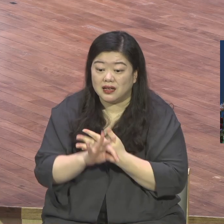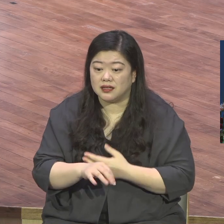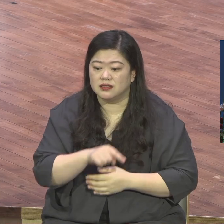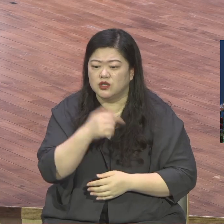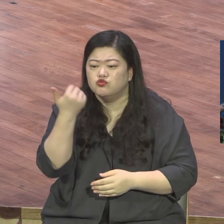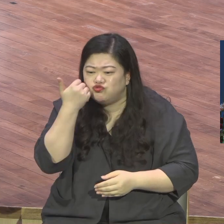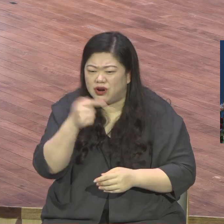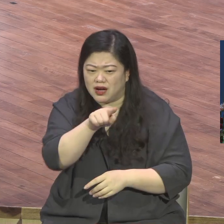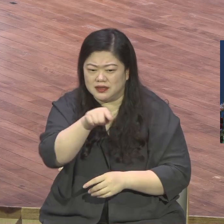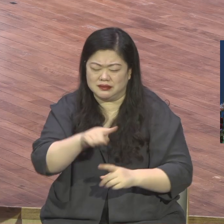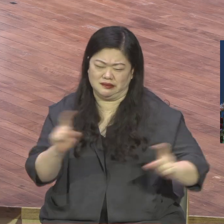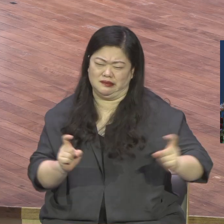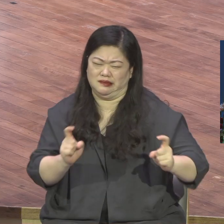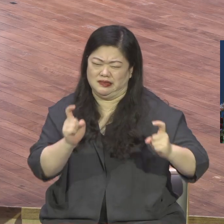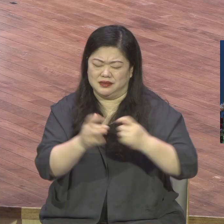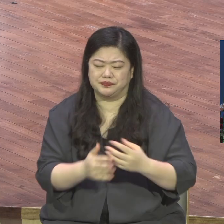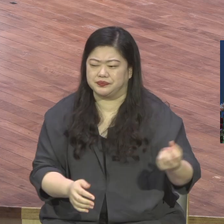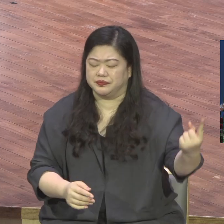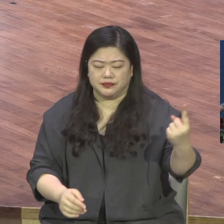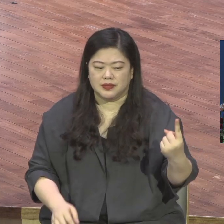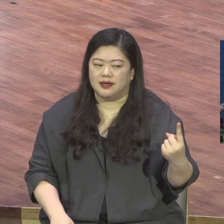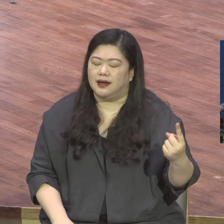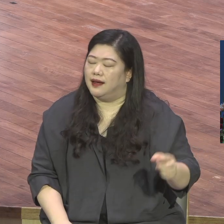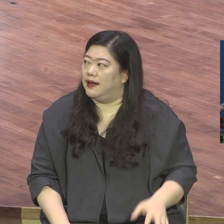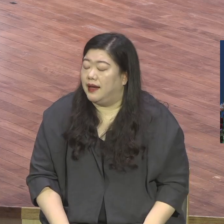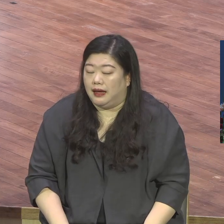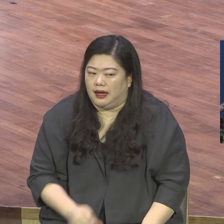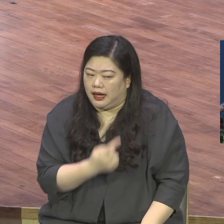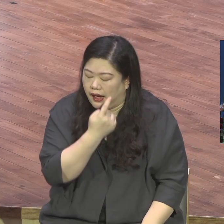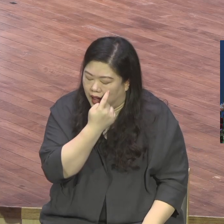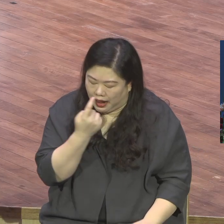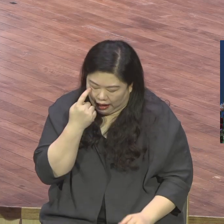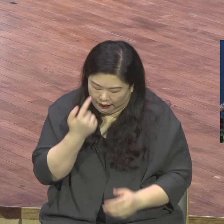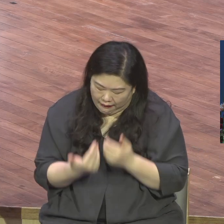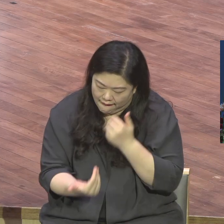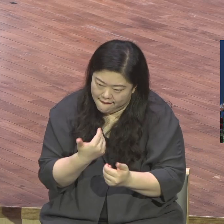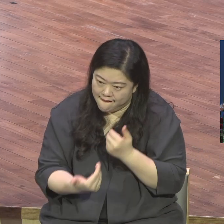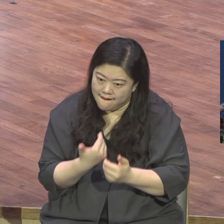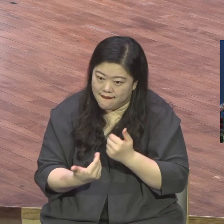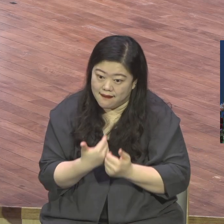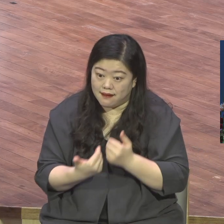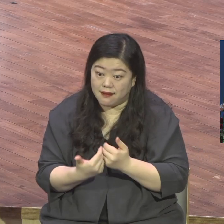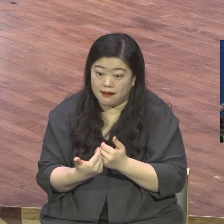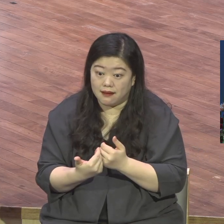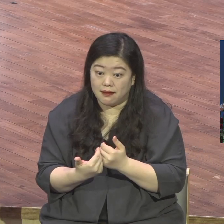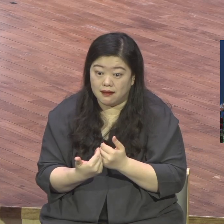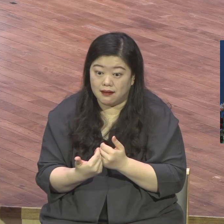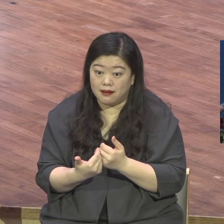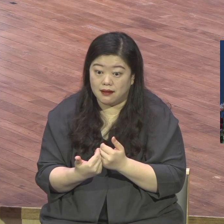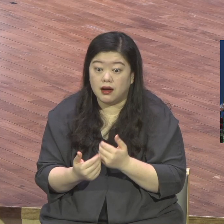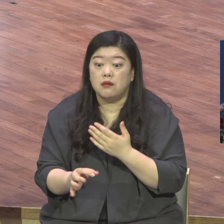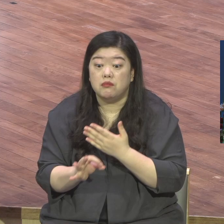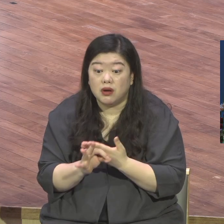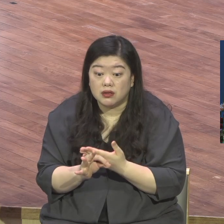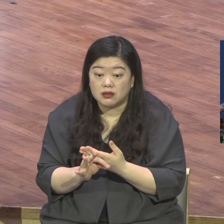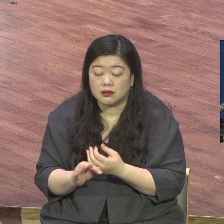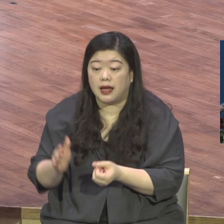하면 가라 가라. 가서 너 그 사람하고 화해하고 와서 내 예배해. 나 너 예배 안